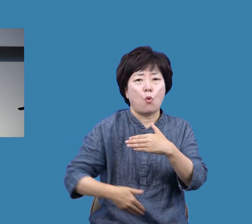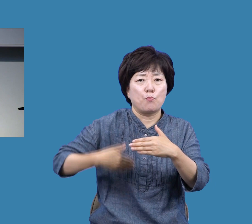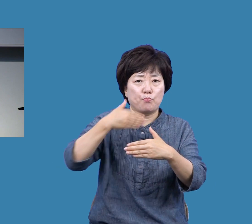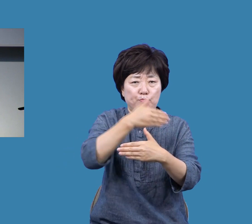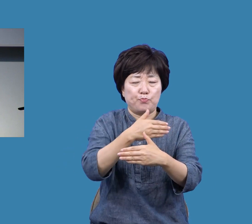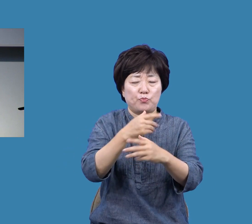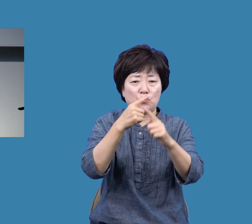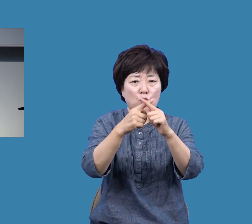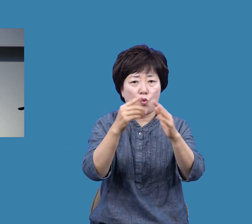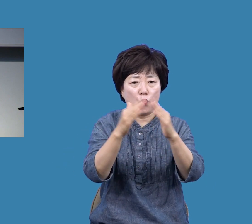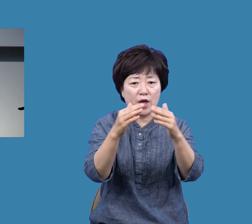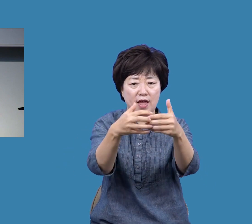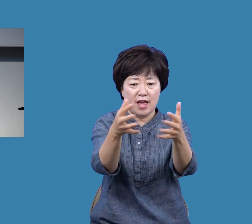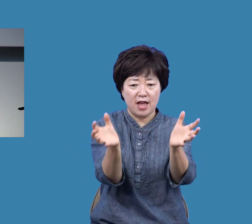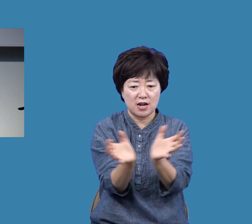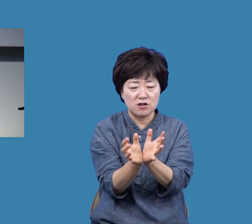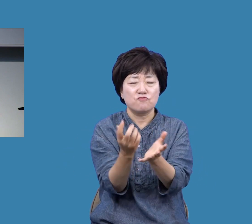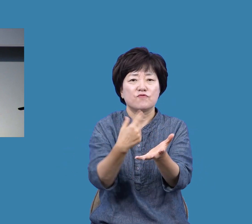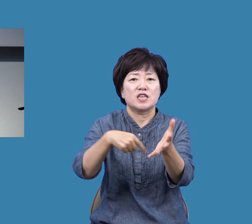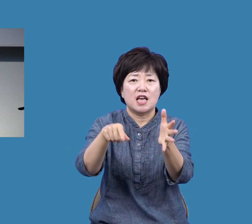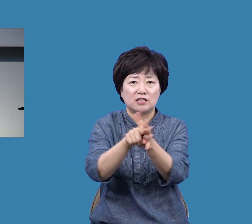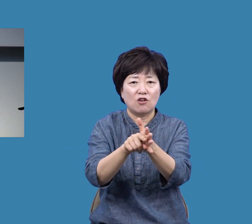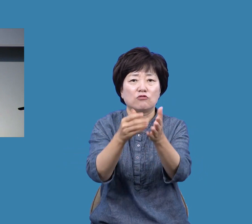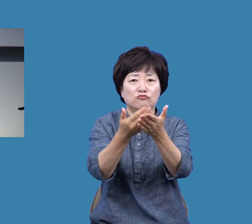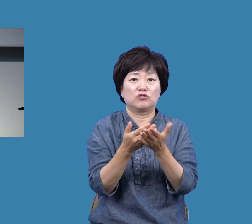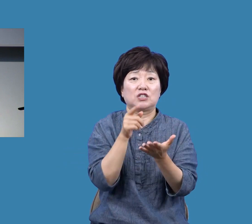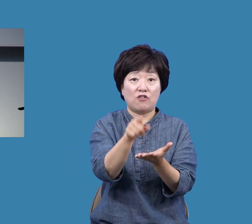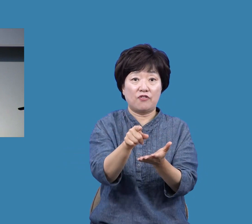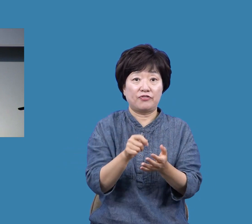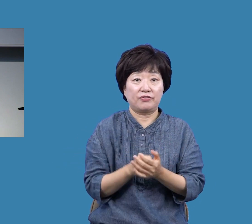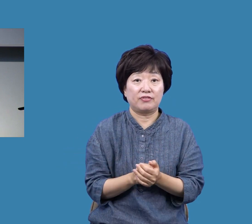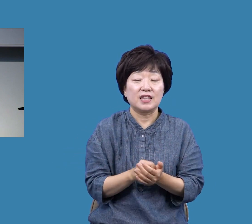여러분 공동체입니다. 그래서 이